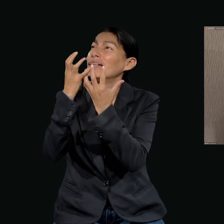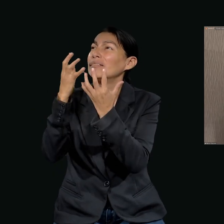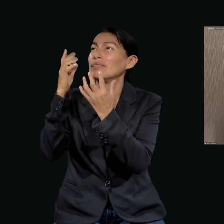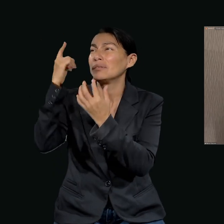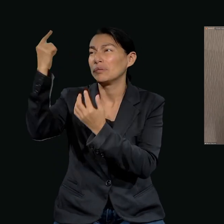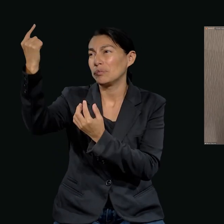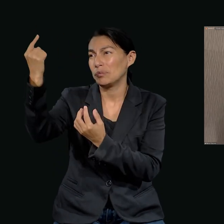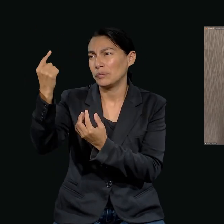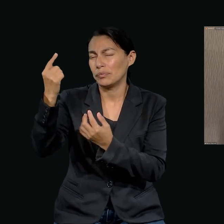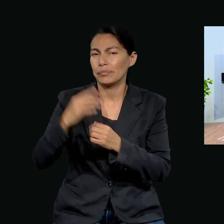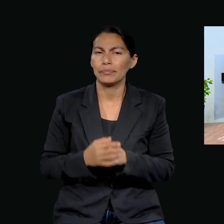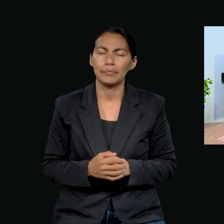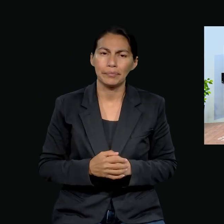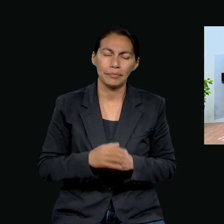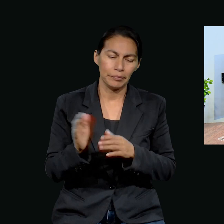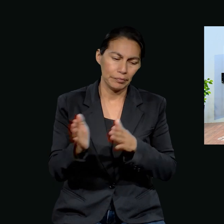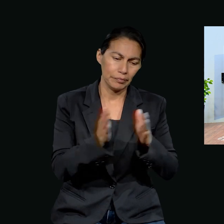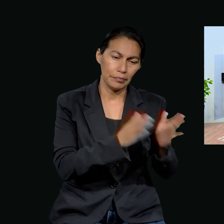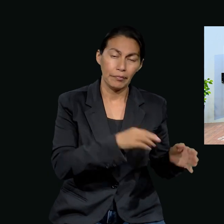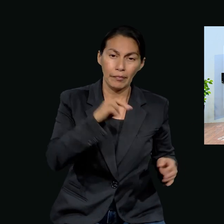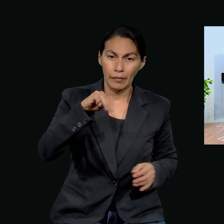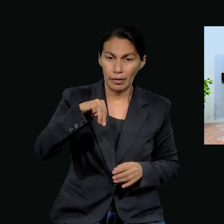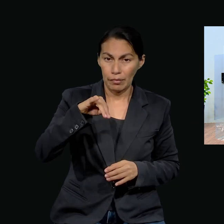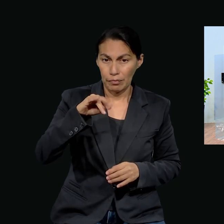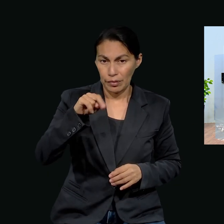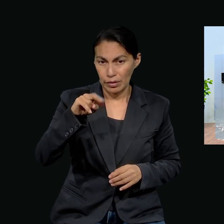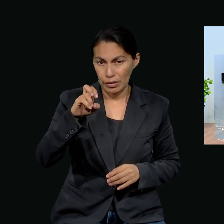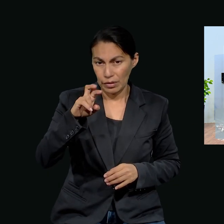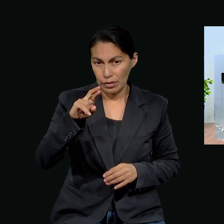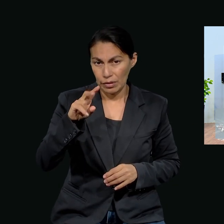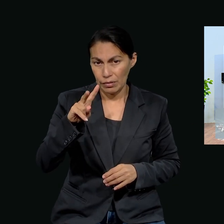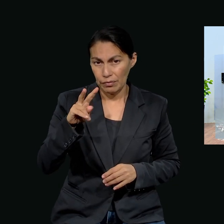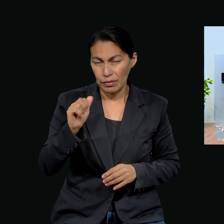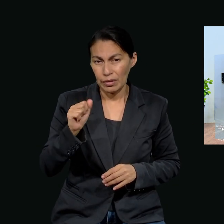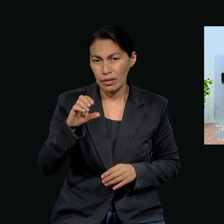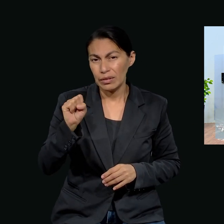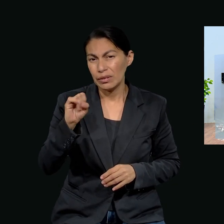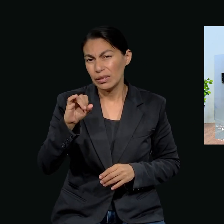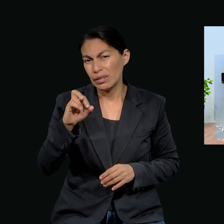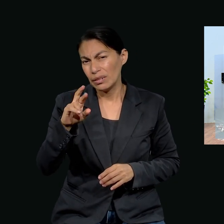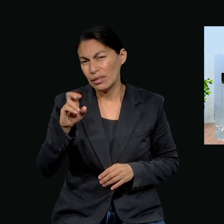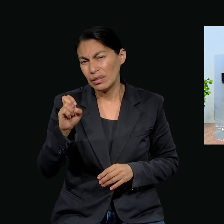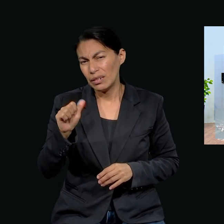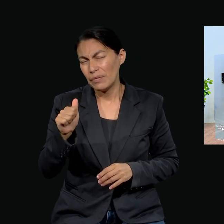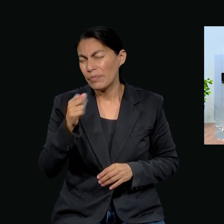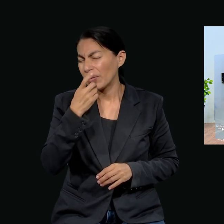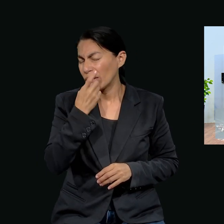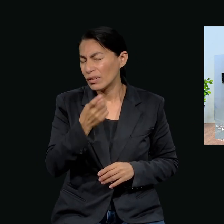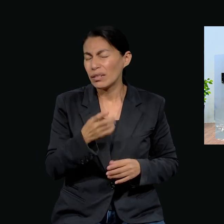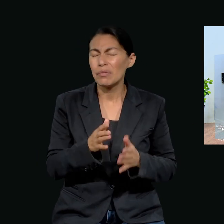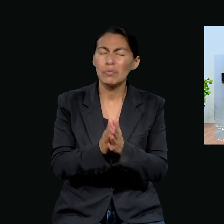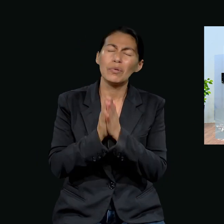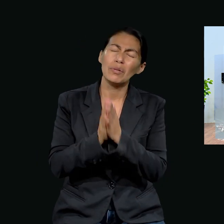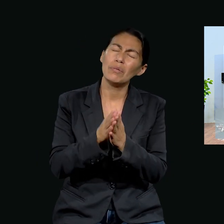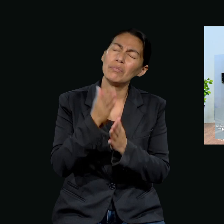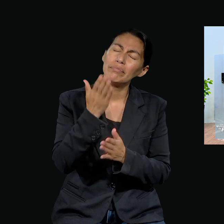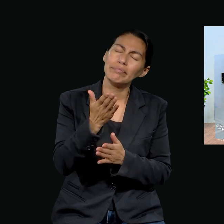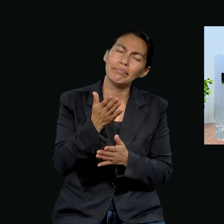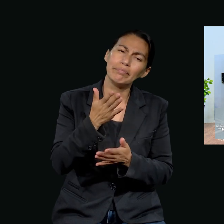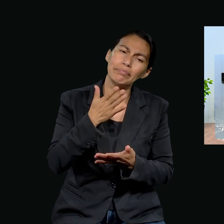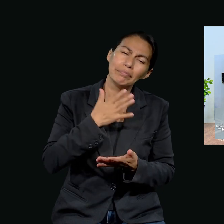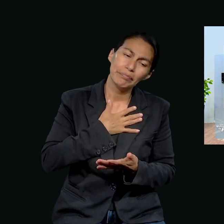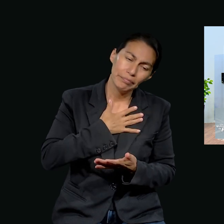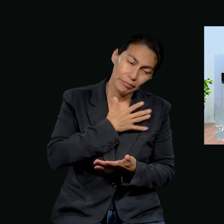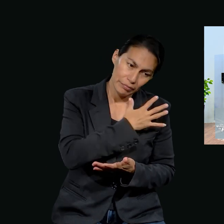También Nos ha escrito Minerva Jiménez Sierra Dice así Pido oración Por mis